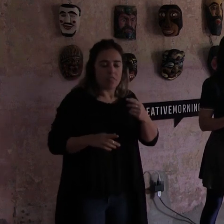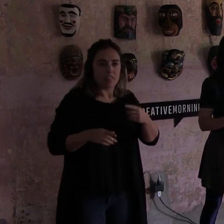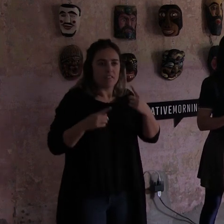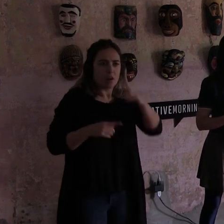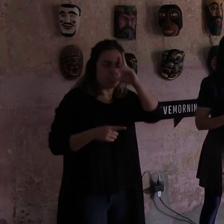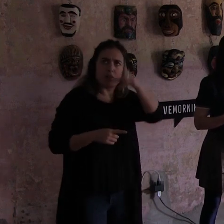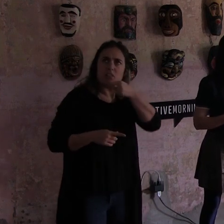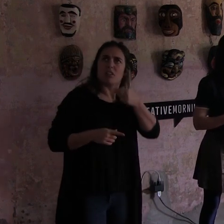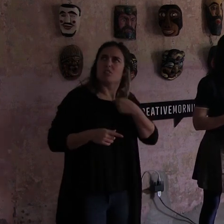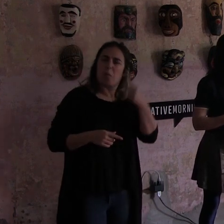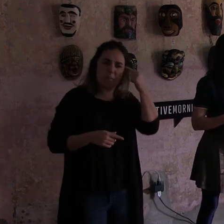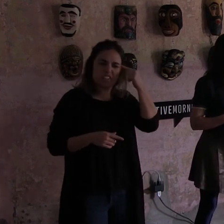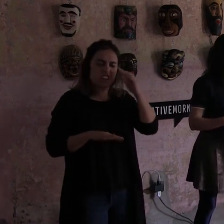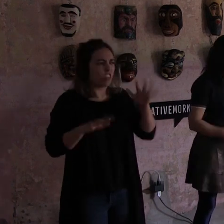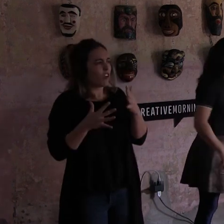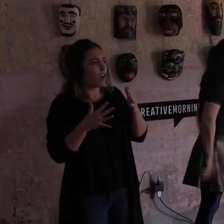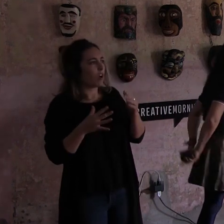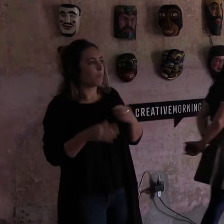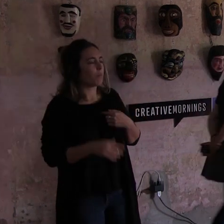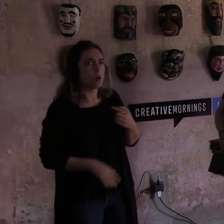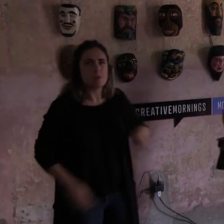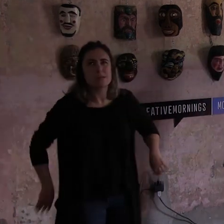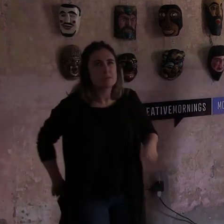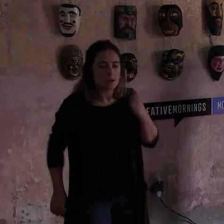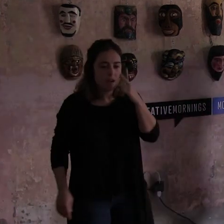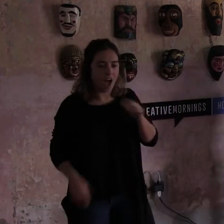está pensando. Hay gente que empieza,